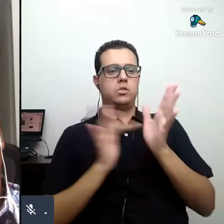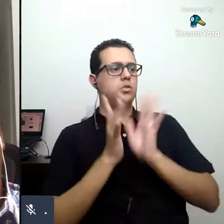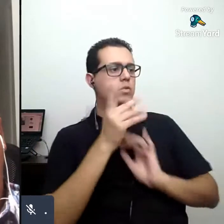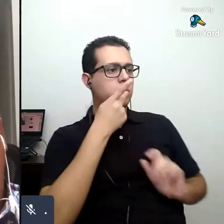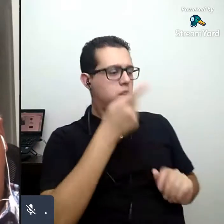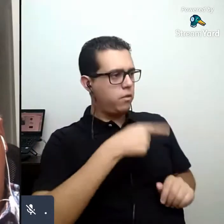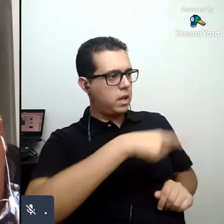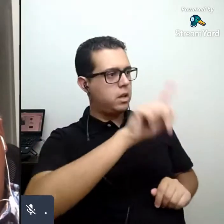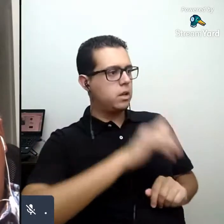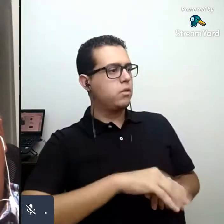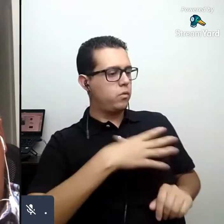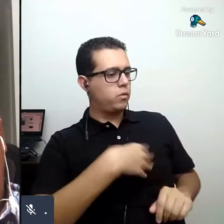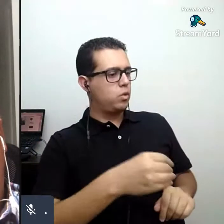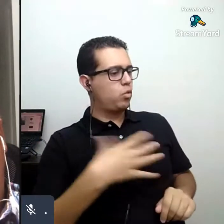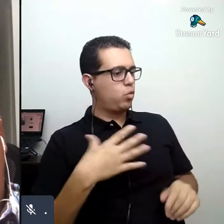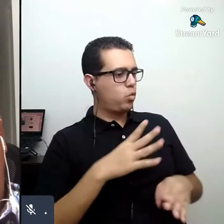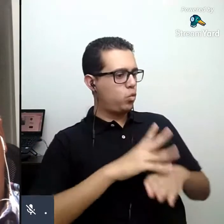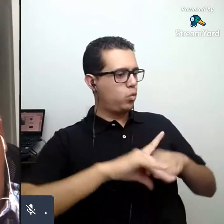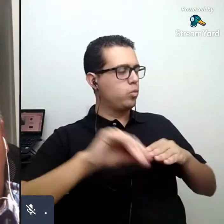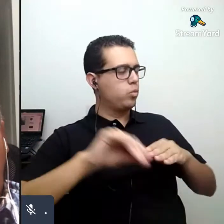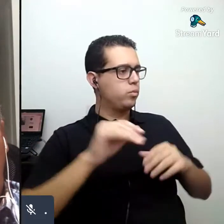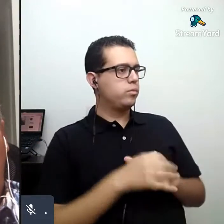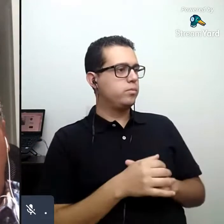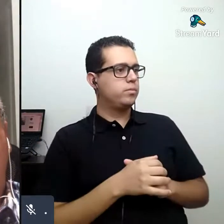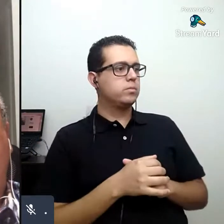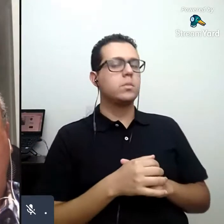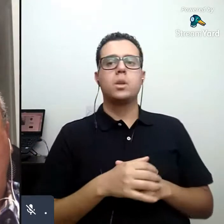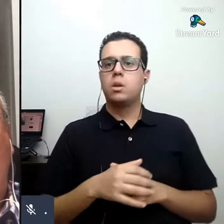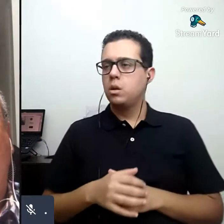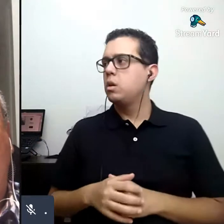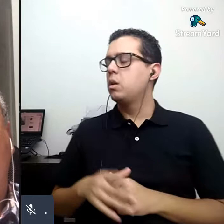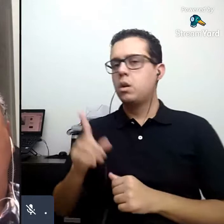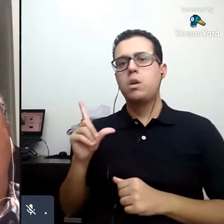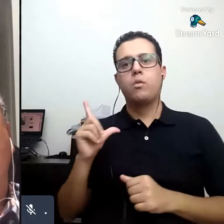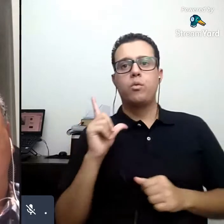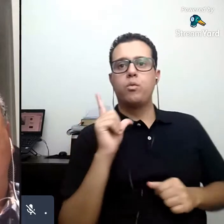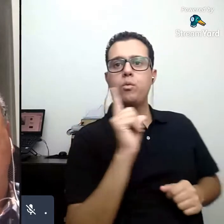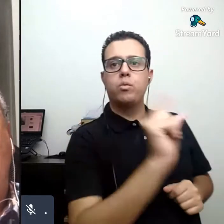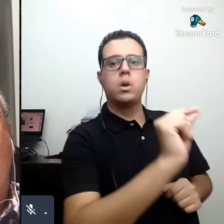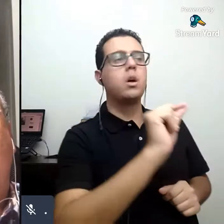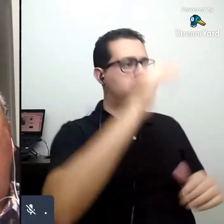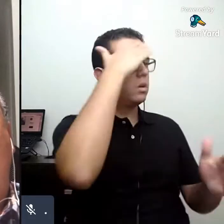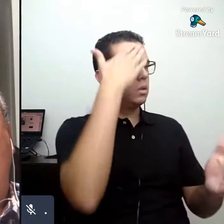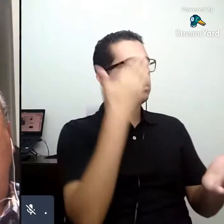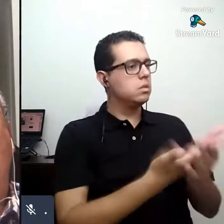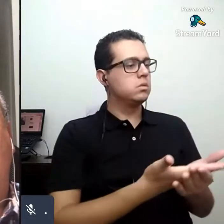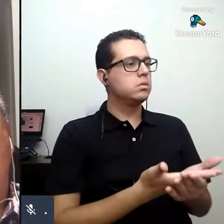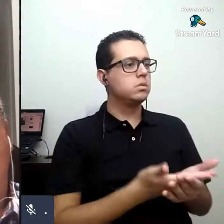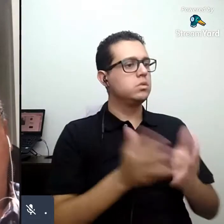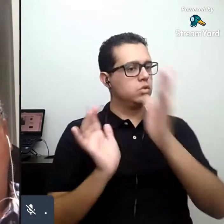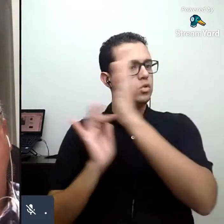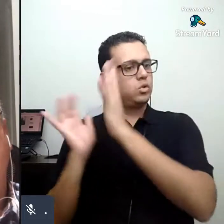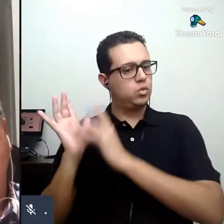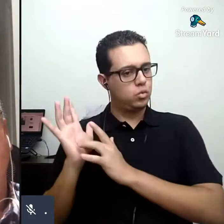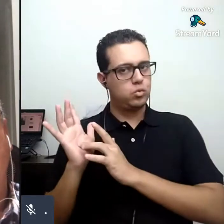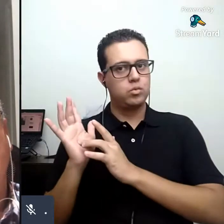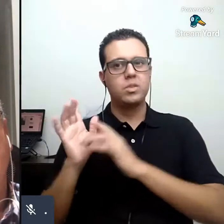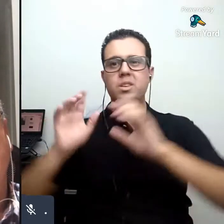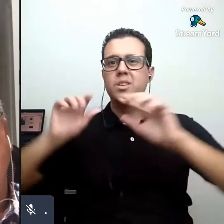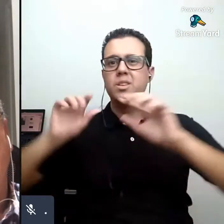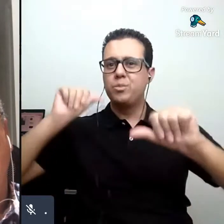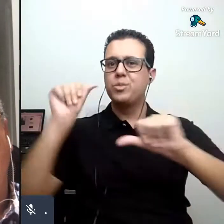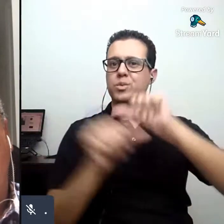em Jesus e sabendo quem era aquele que havia curado seu